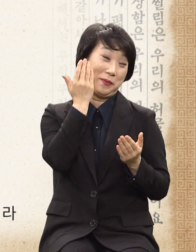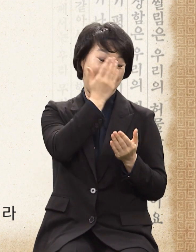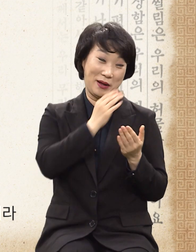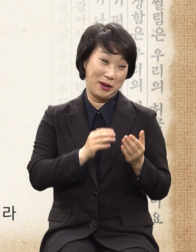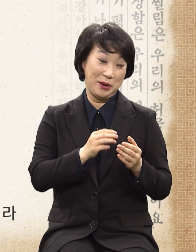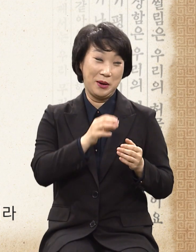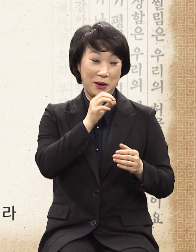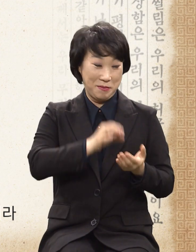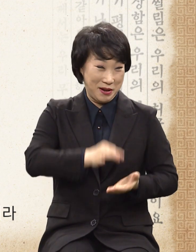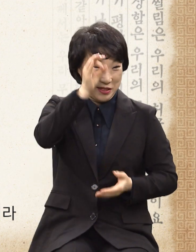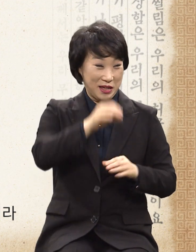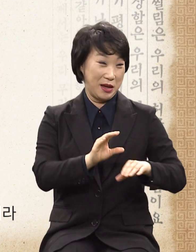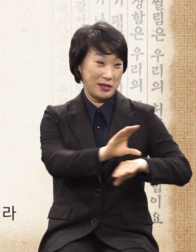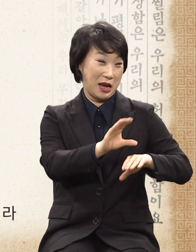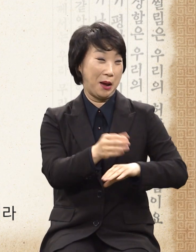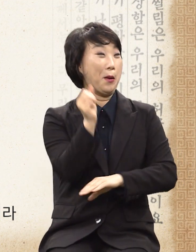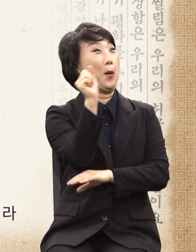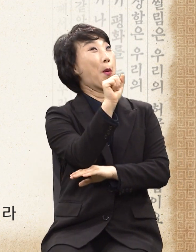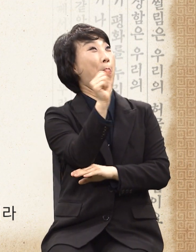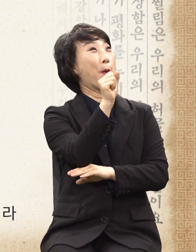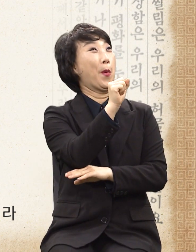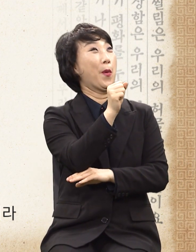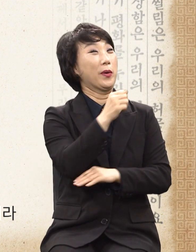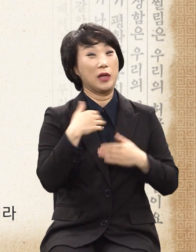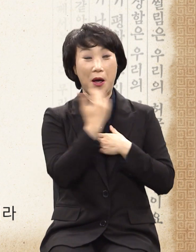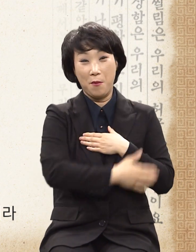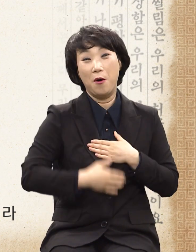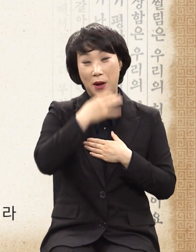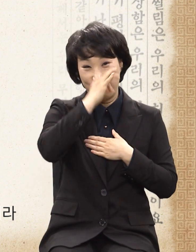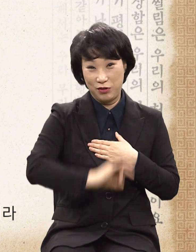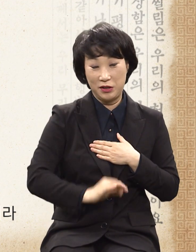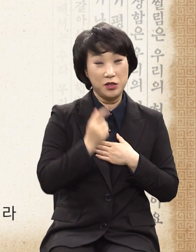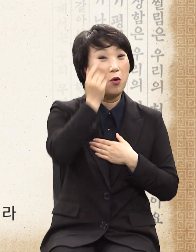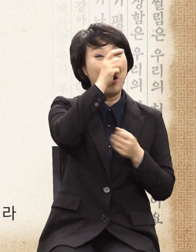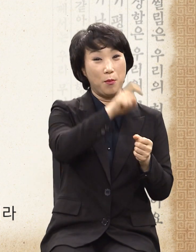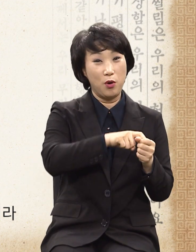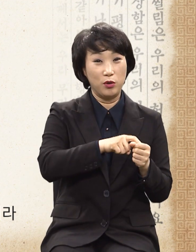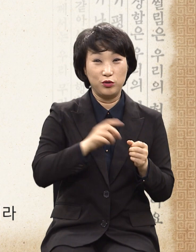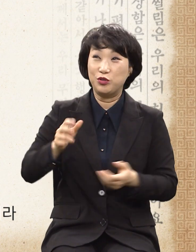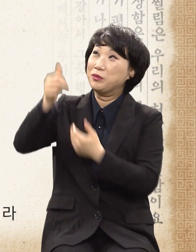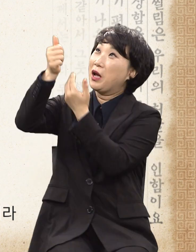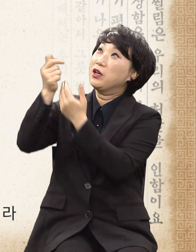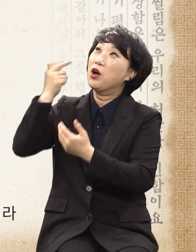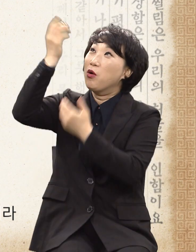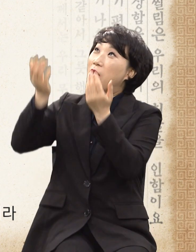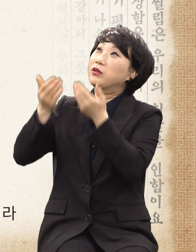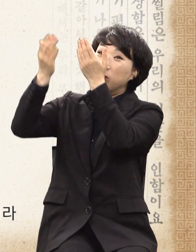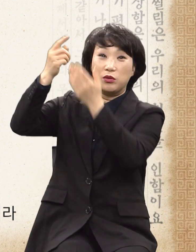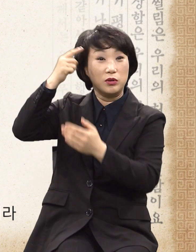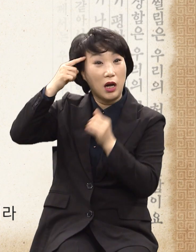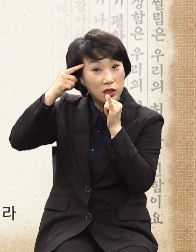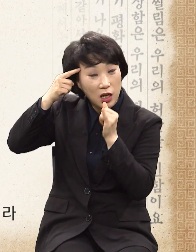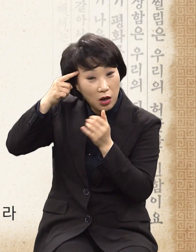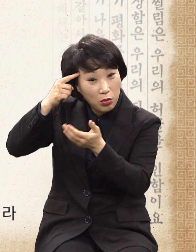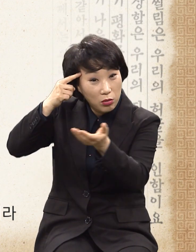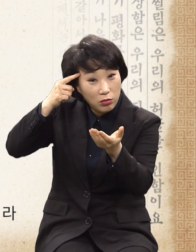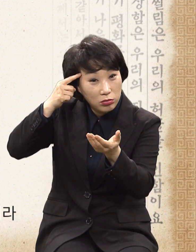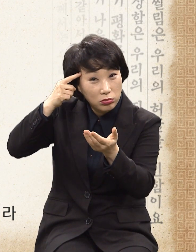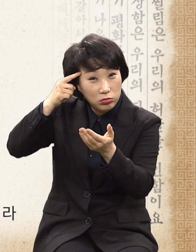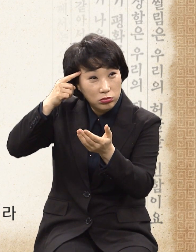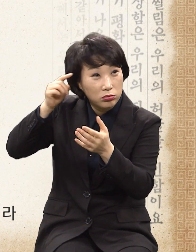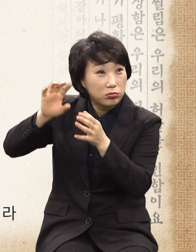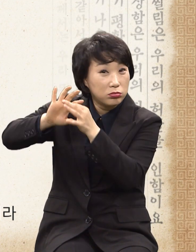좋은 차 타고 내 몸의 영광을 가지려고 들지 주님께 영광을 돌리려고 하느냐 그 말이요.